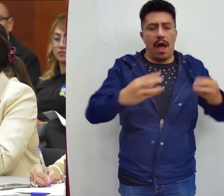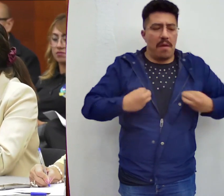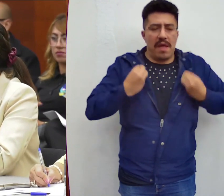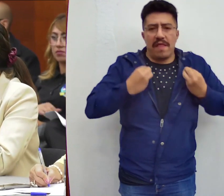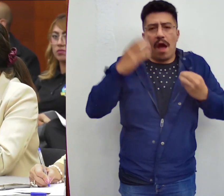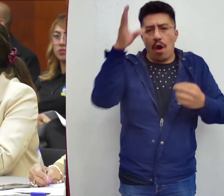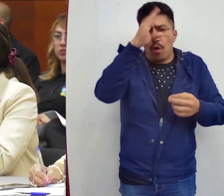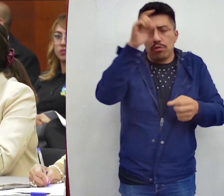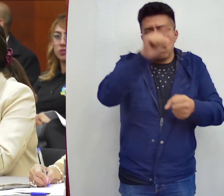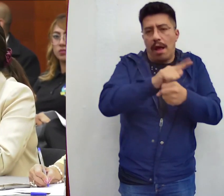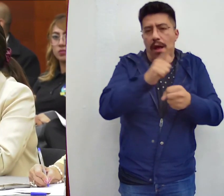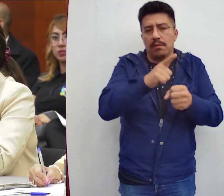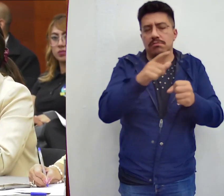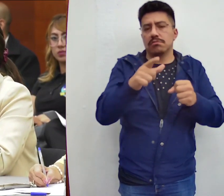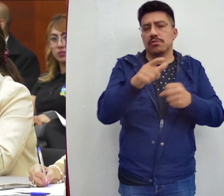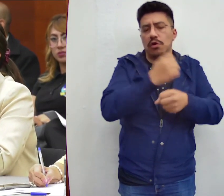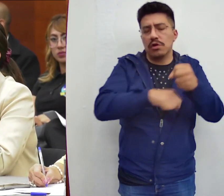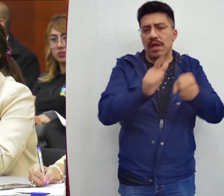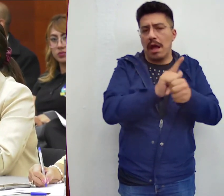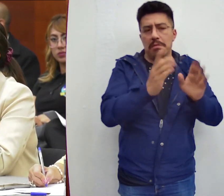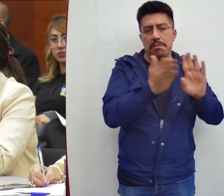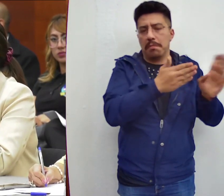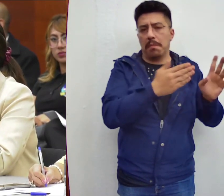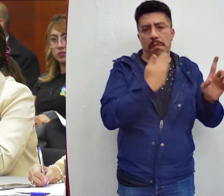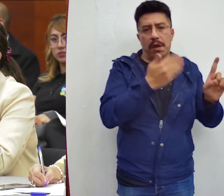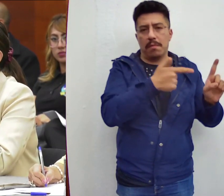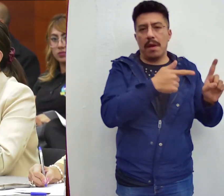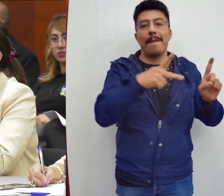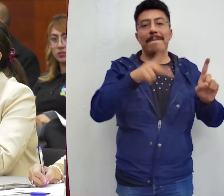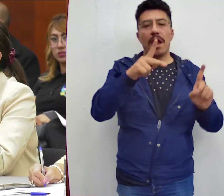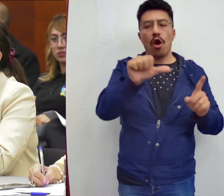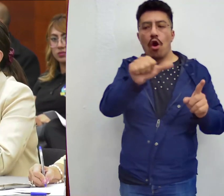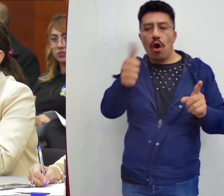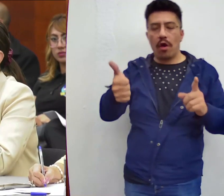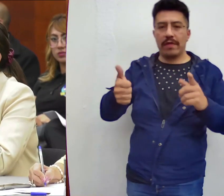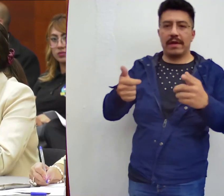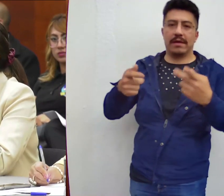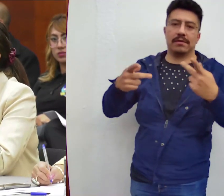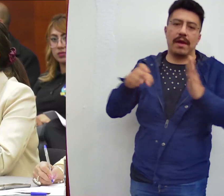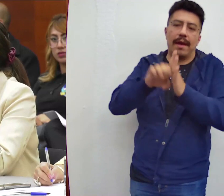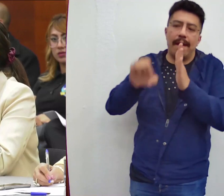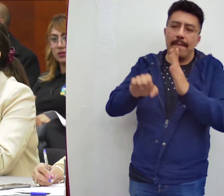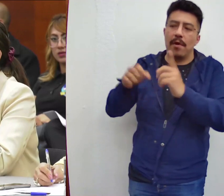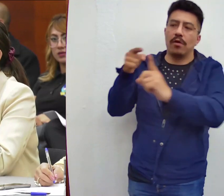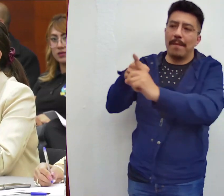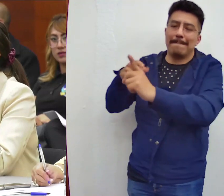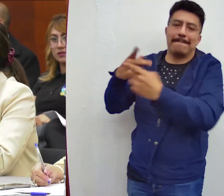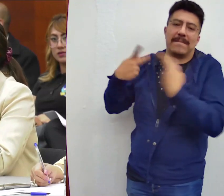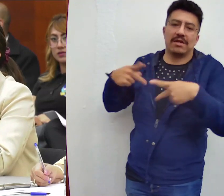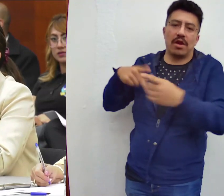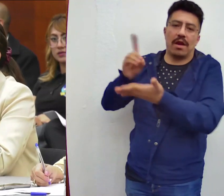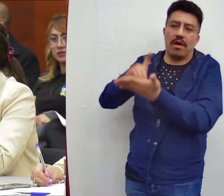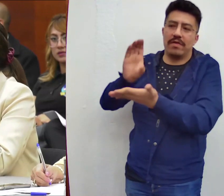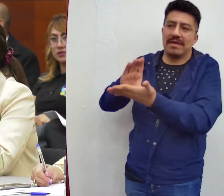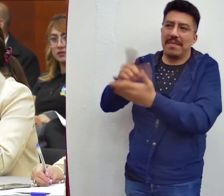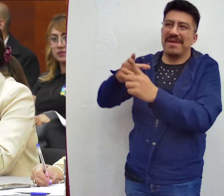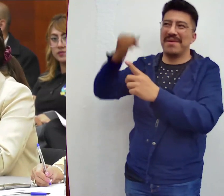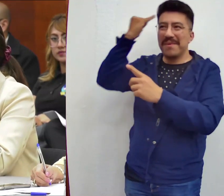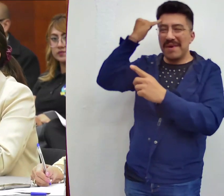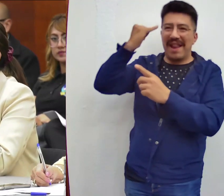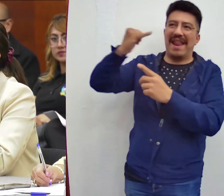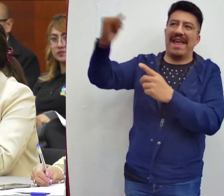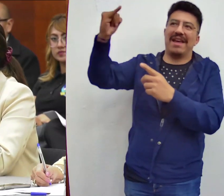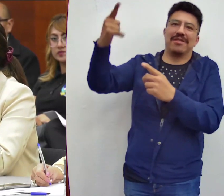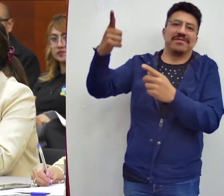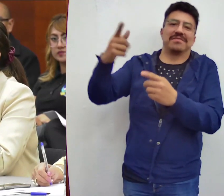cultural y social, a una persona con parálisis cerebral que está lejos en un ayuntamiento donde no hay